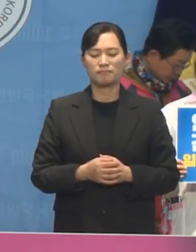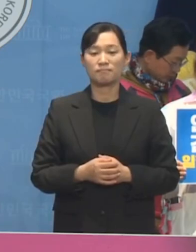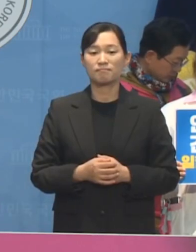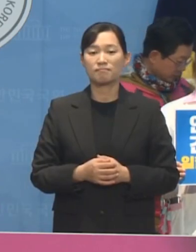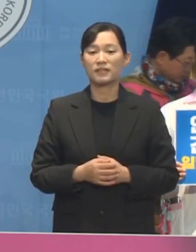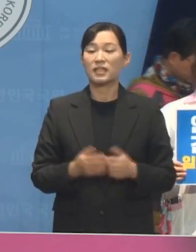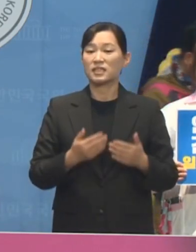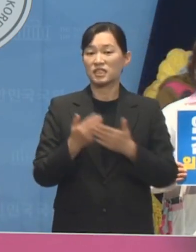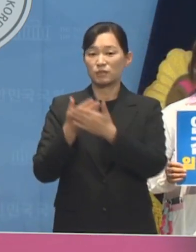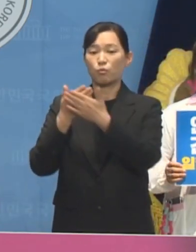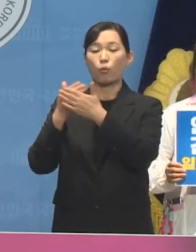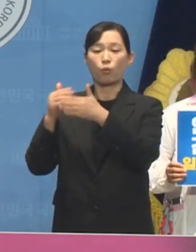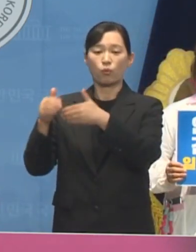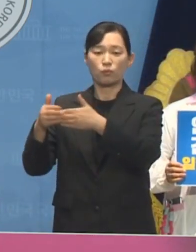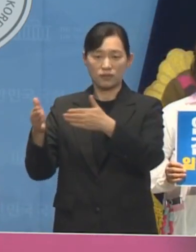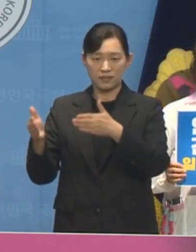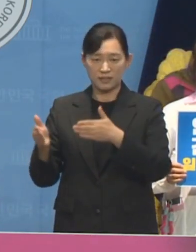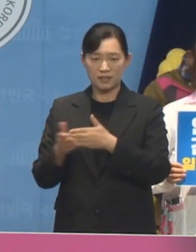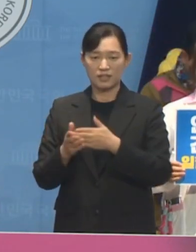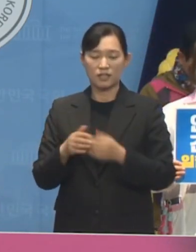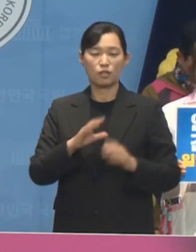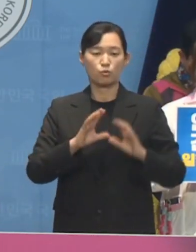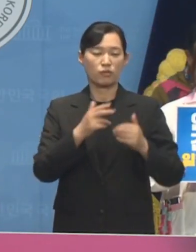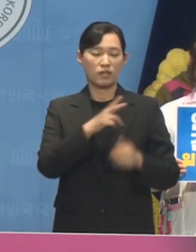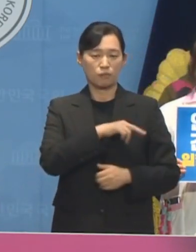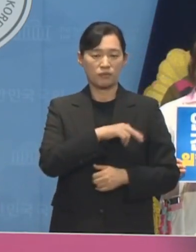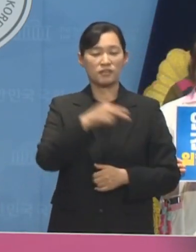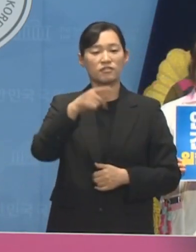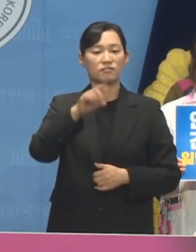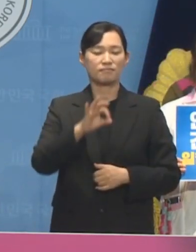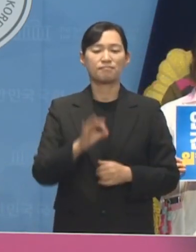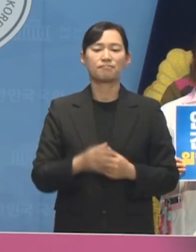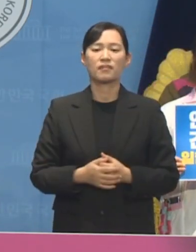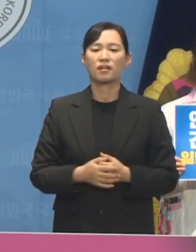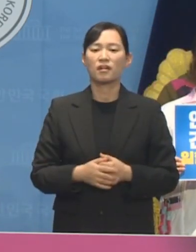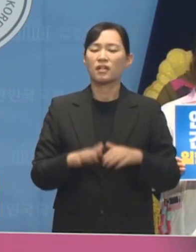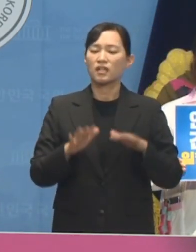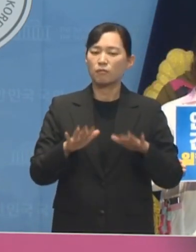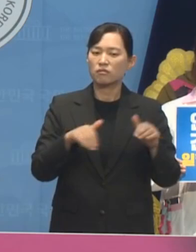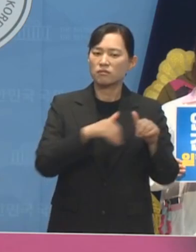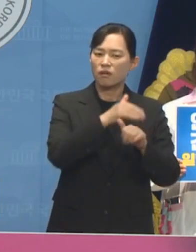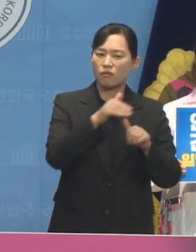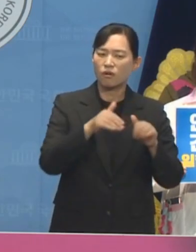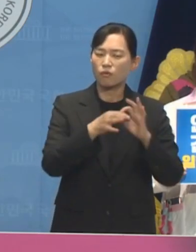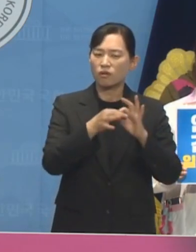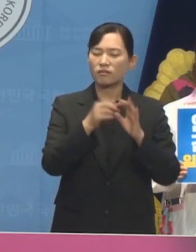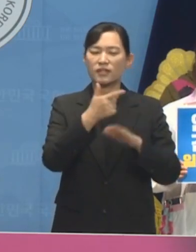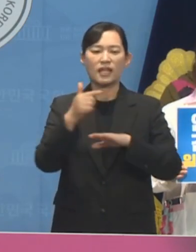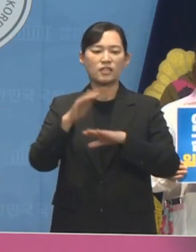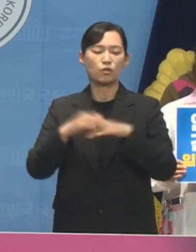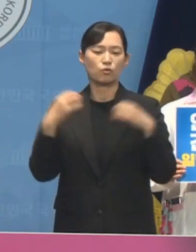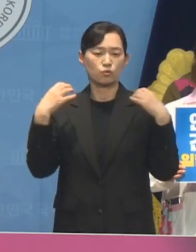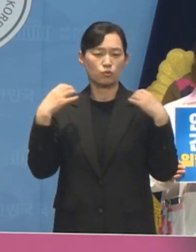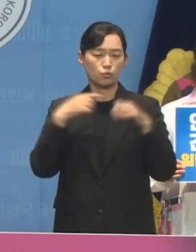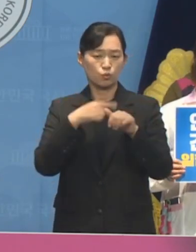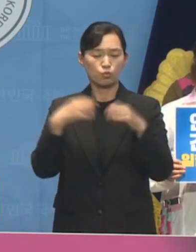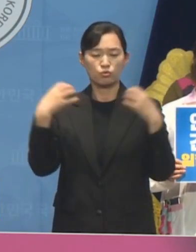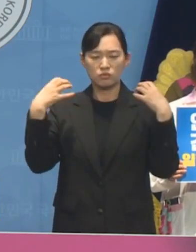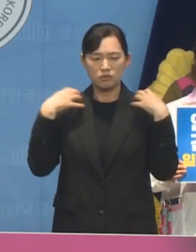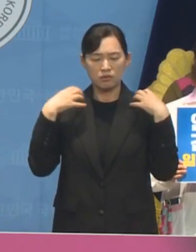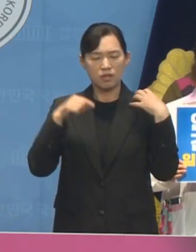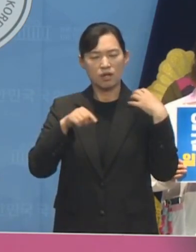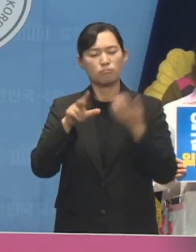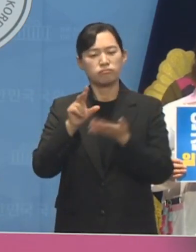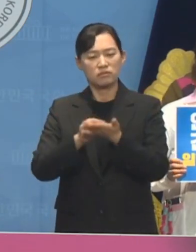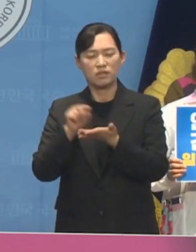네, 진보당 비정규직 노동자 국회의원 정혜경입니다. 먼저 이번 사안과 관련한 대전교육청의 대처에는